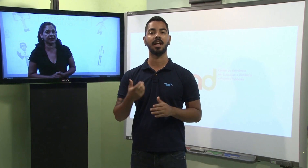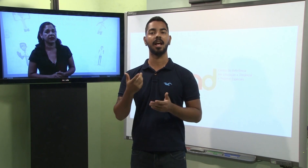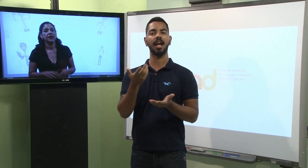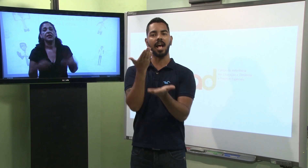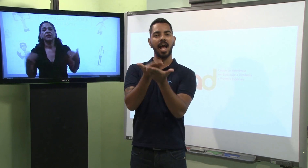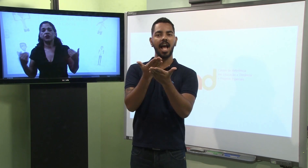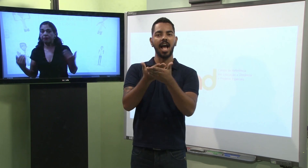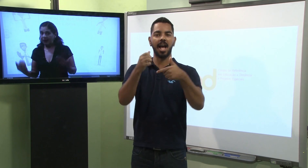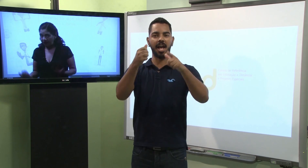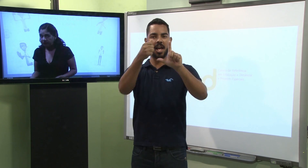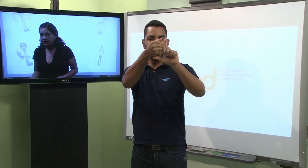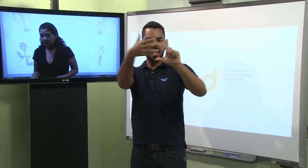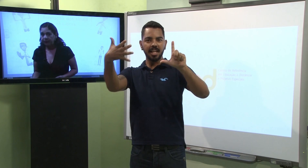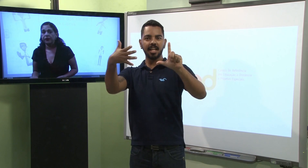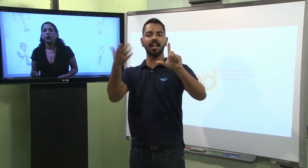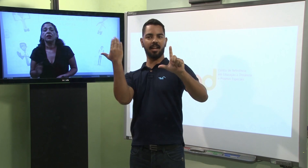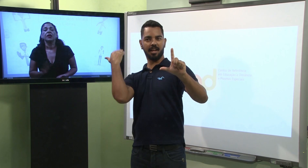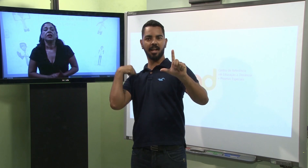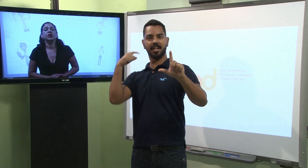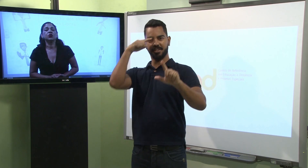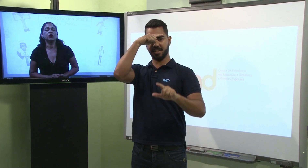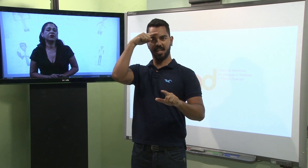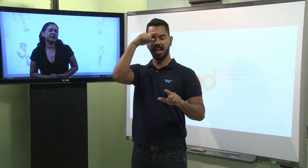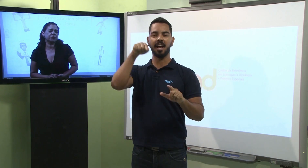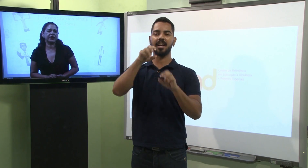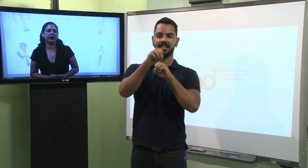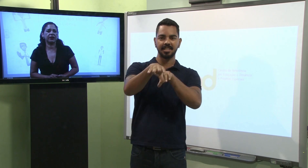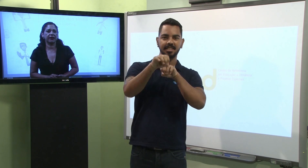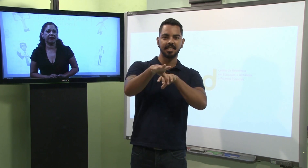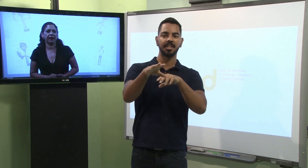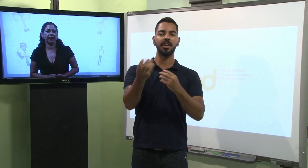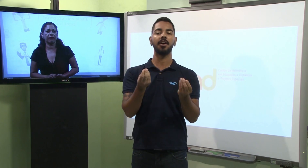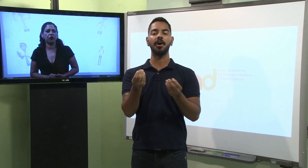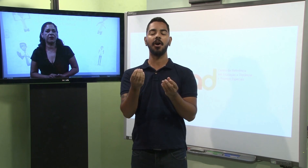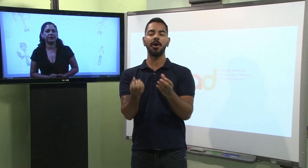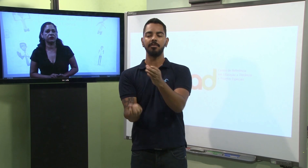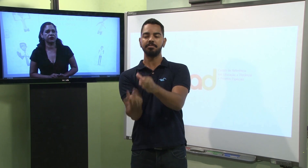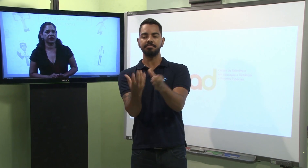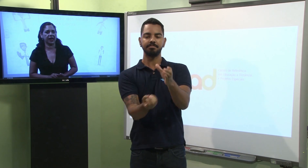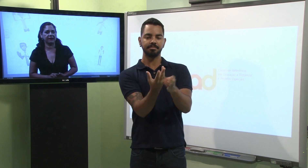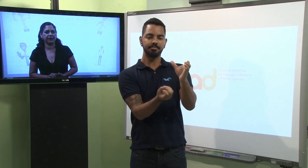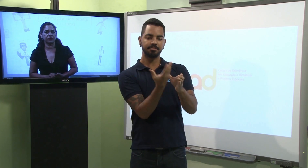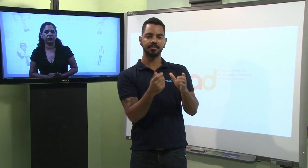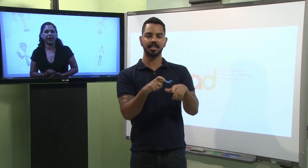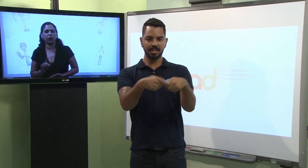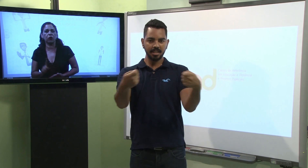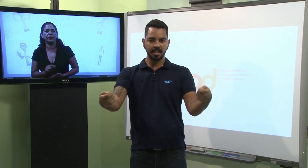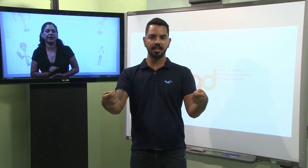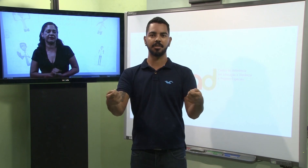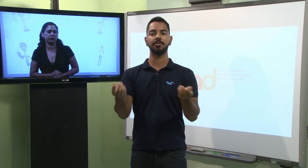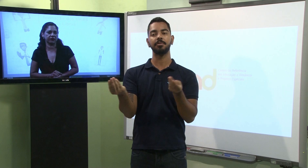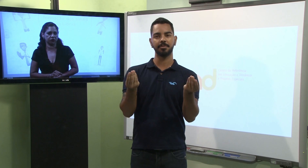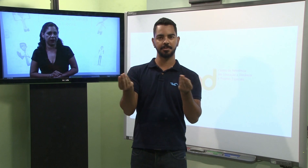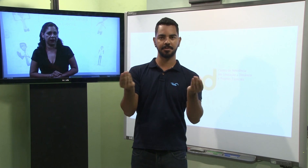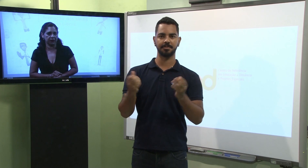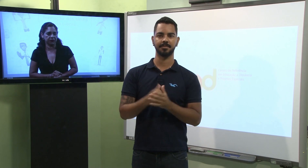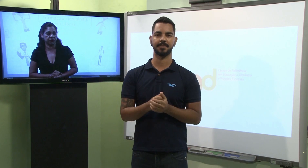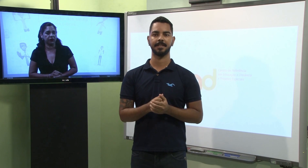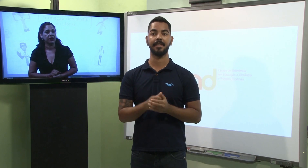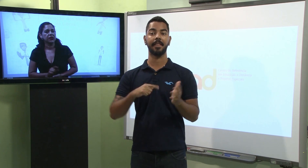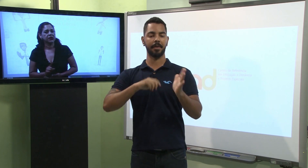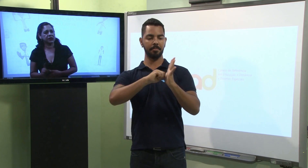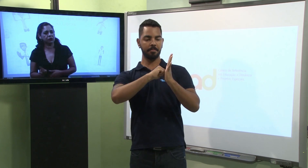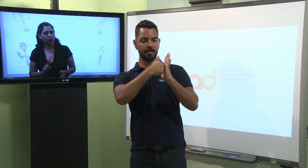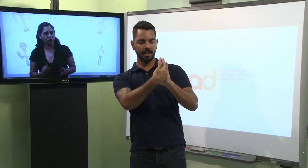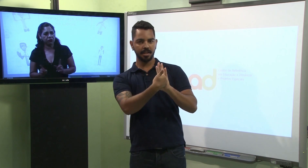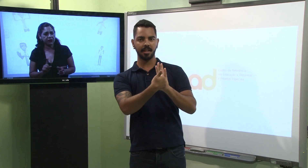de sinais, de palavras, né? E juntos vocês puderam entender que a formação dos sinais resulta da combinação de seus